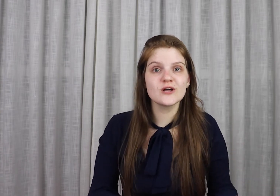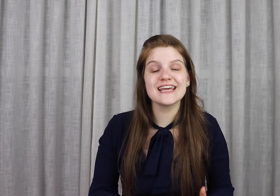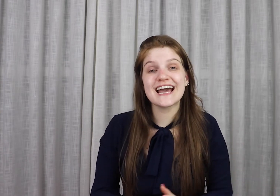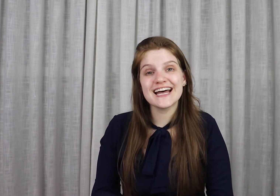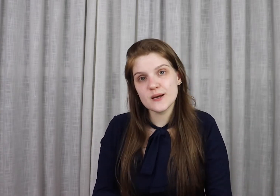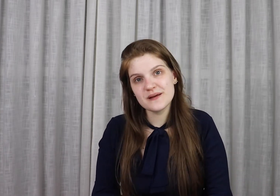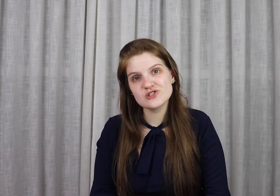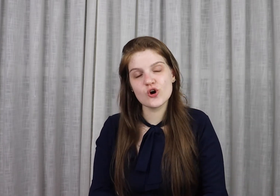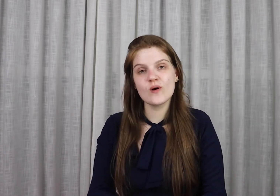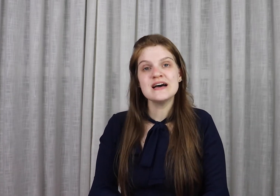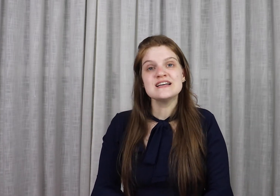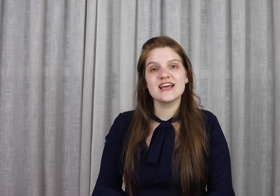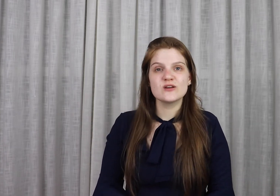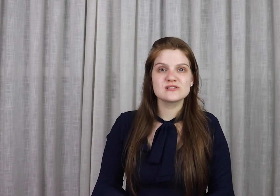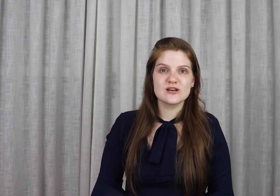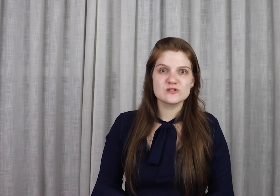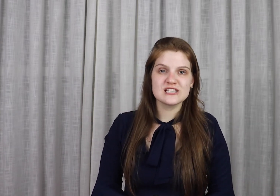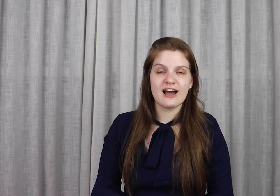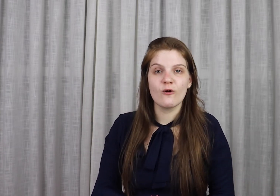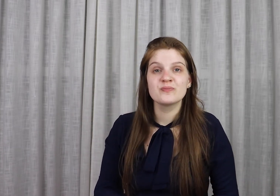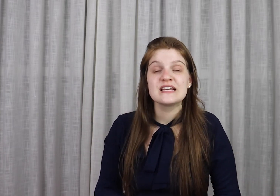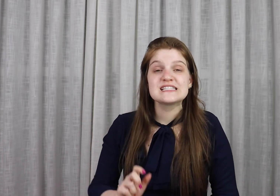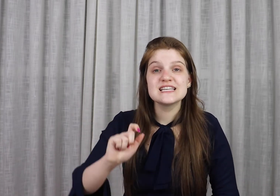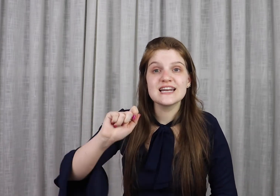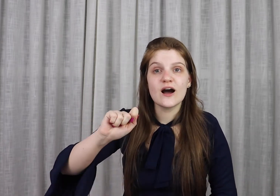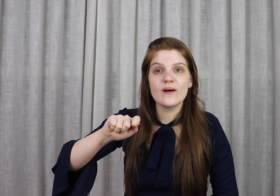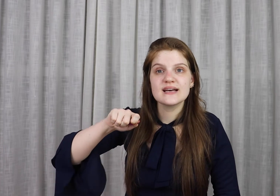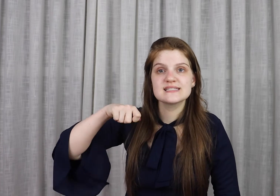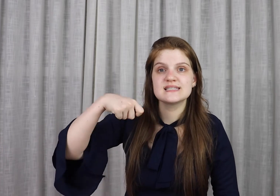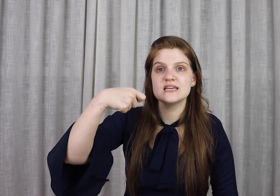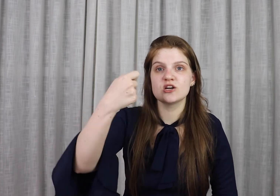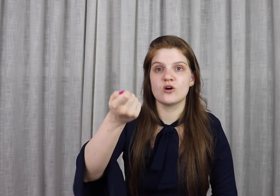e cada pessoa tem o seu sinal. Sinal é assim, ó,